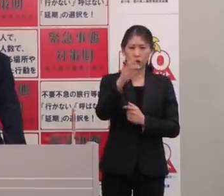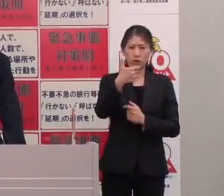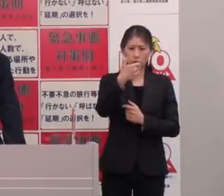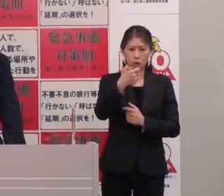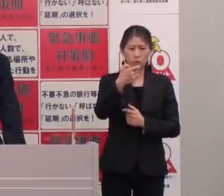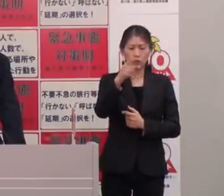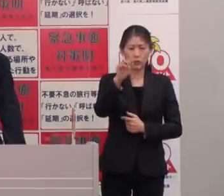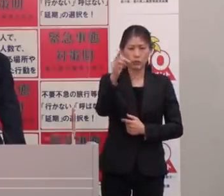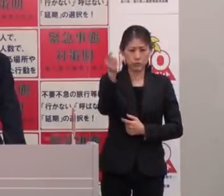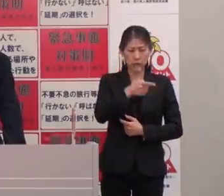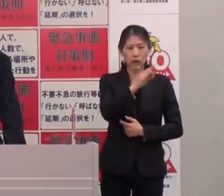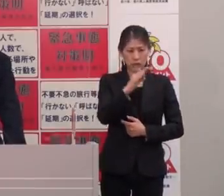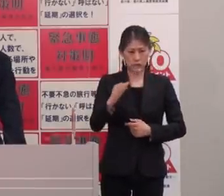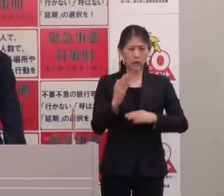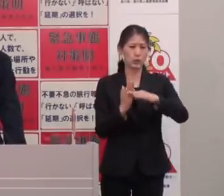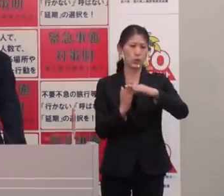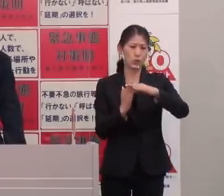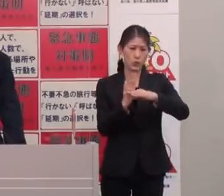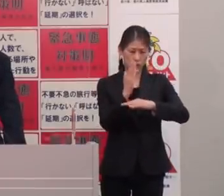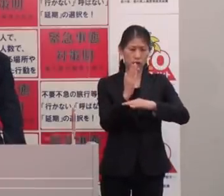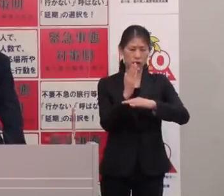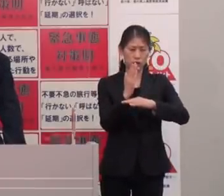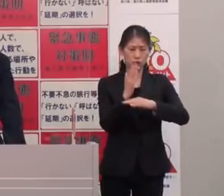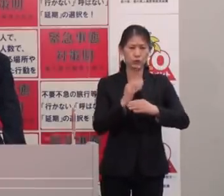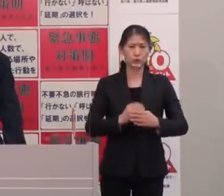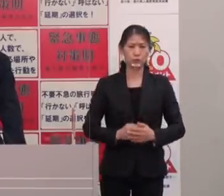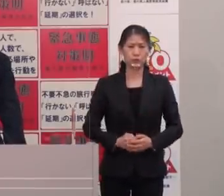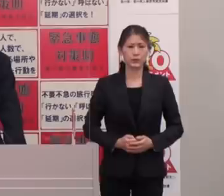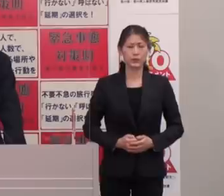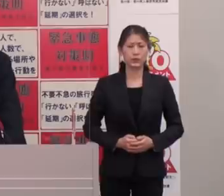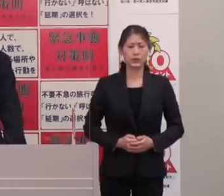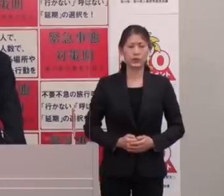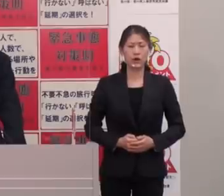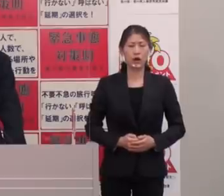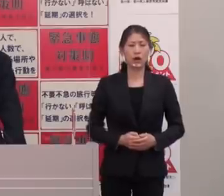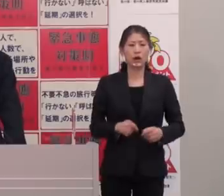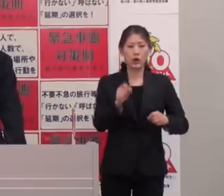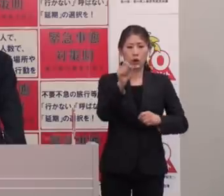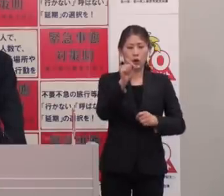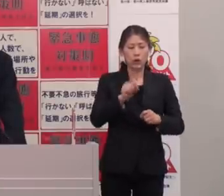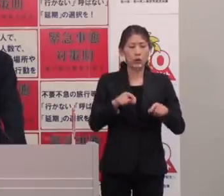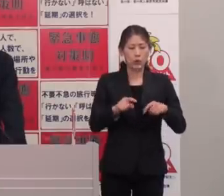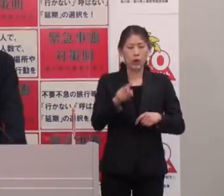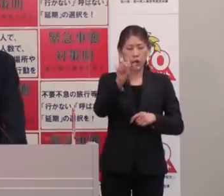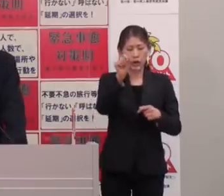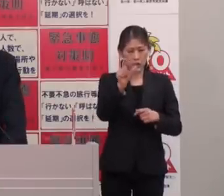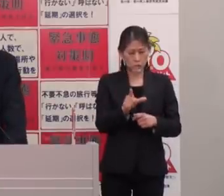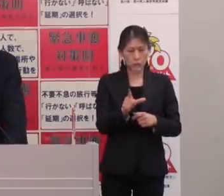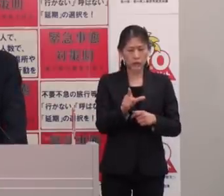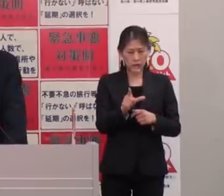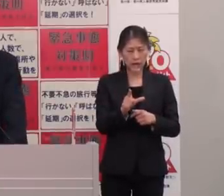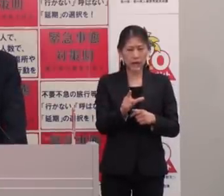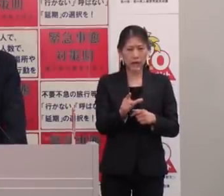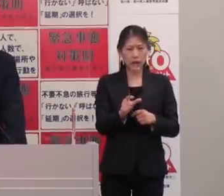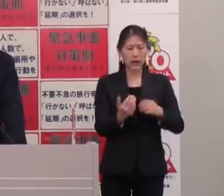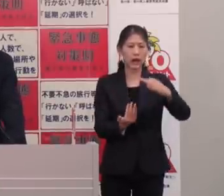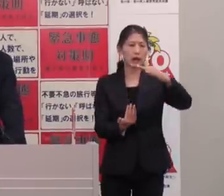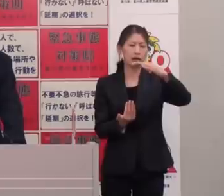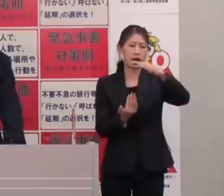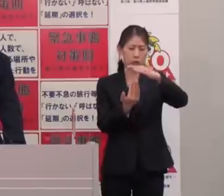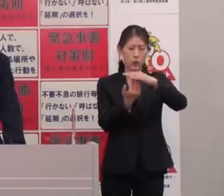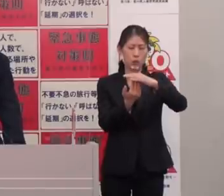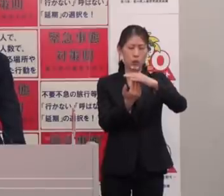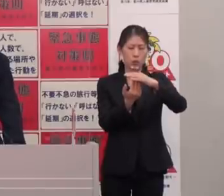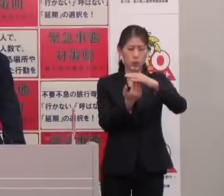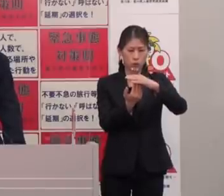。県といたしましては、週初めの9日月曜日から対策期を最高警戒レベルの緊急事態対